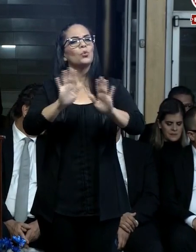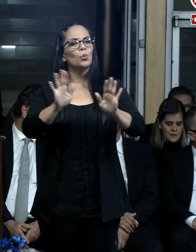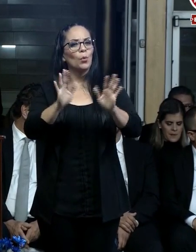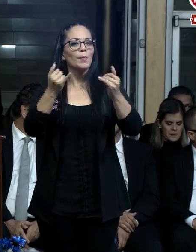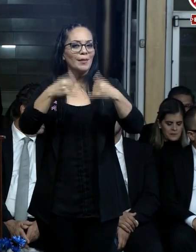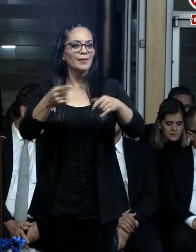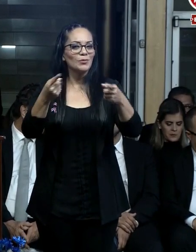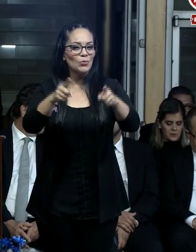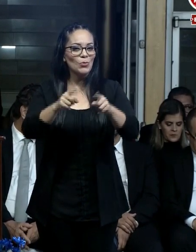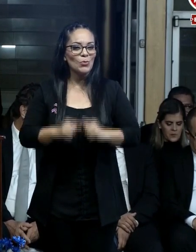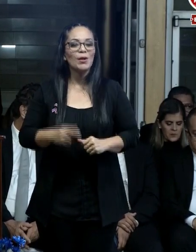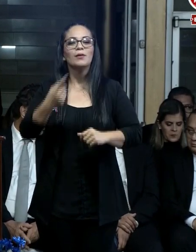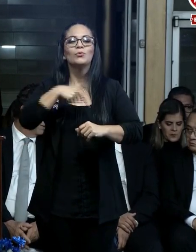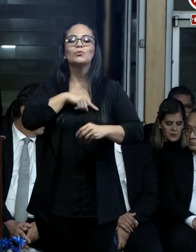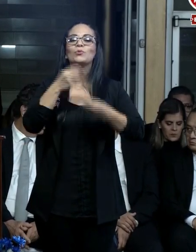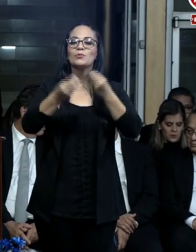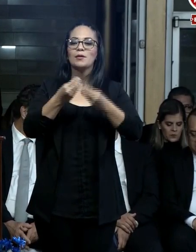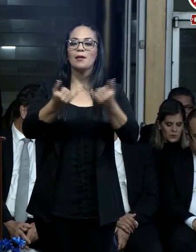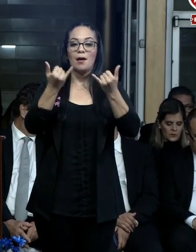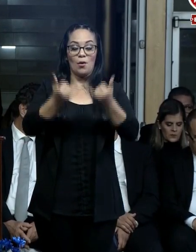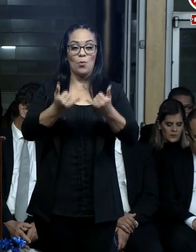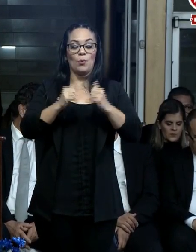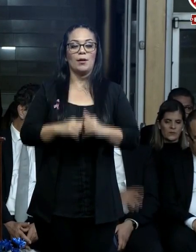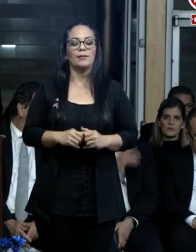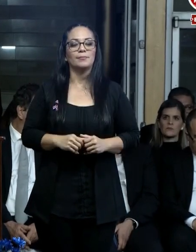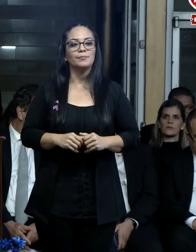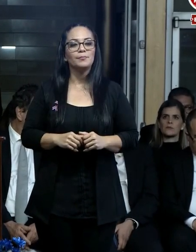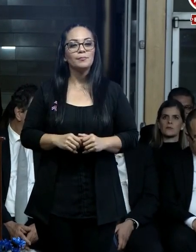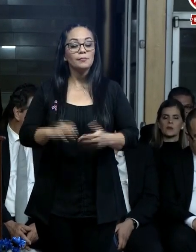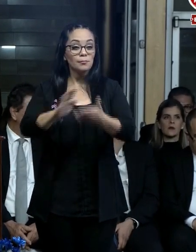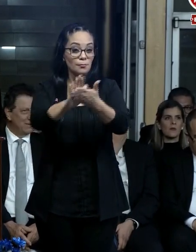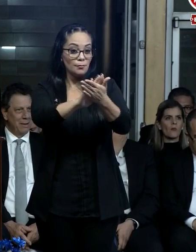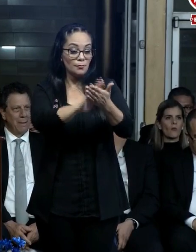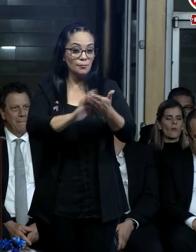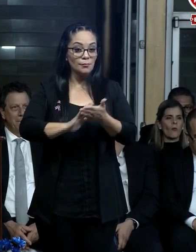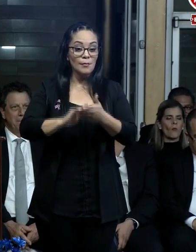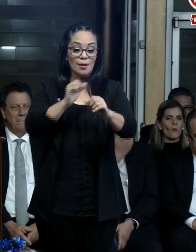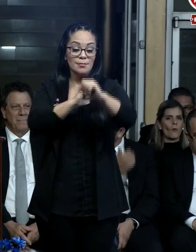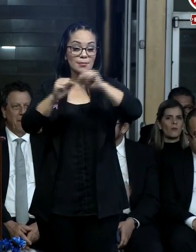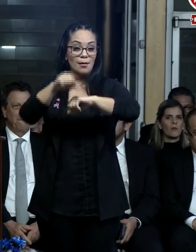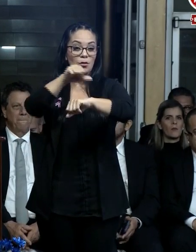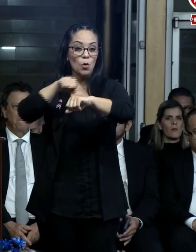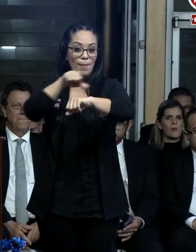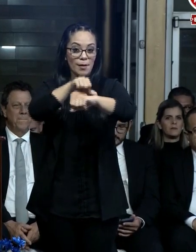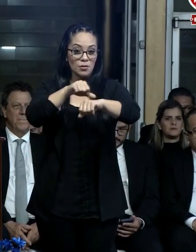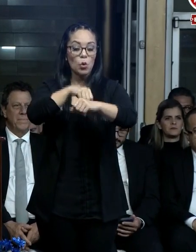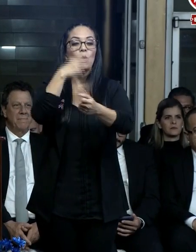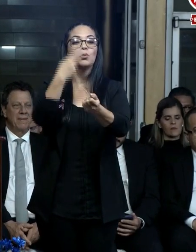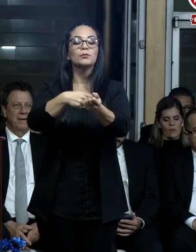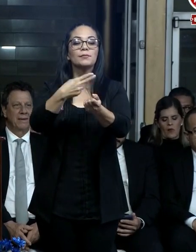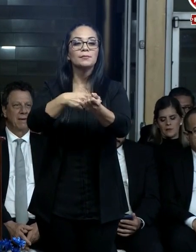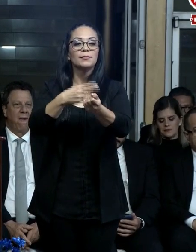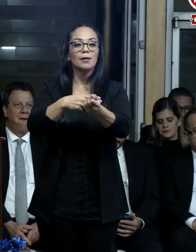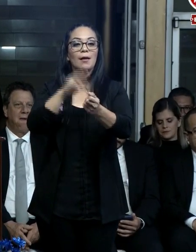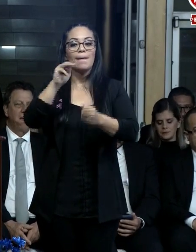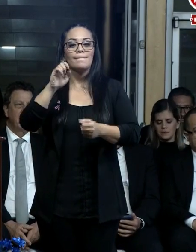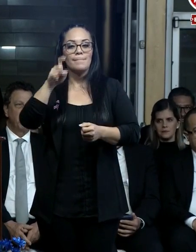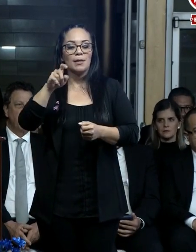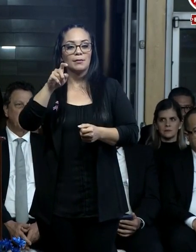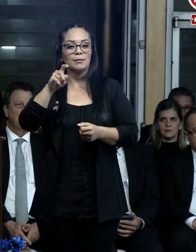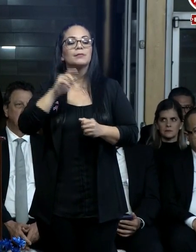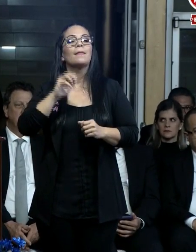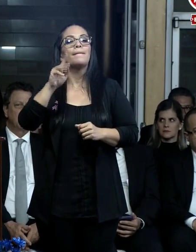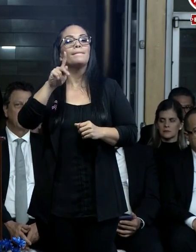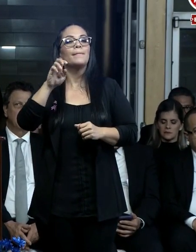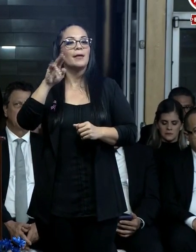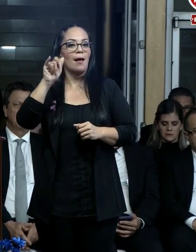De hecho, estamos acondicionando los quirófanos del Hospital